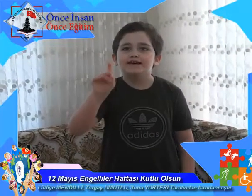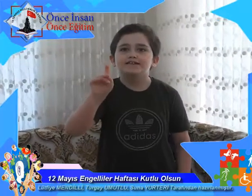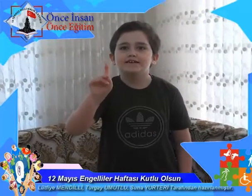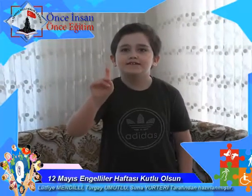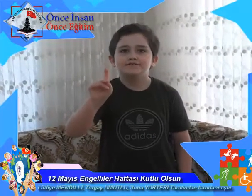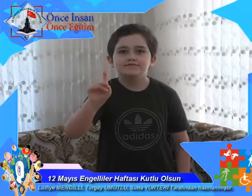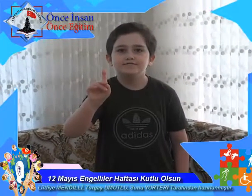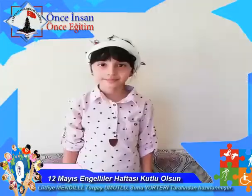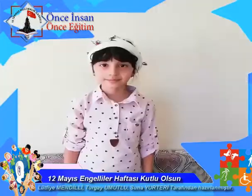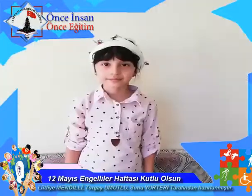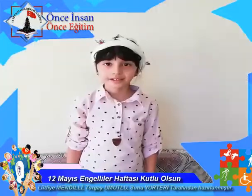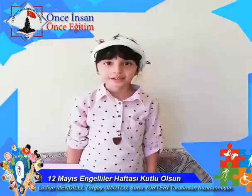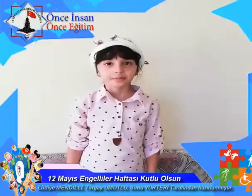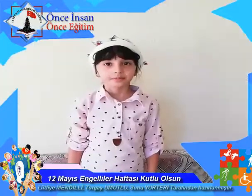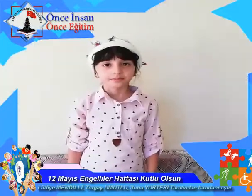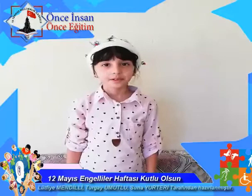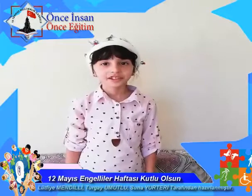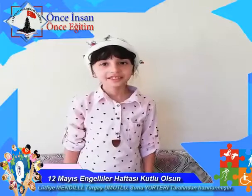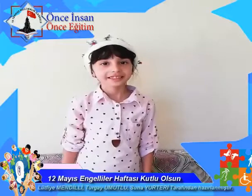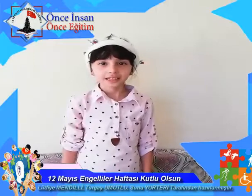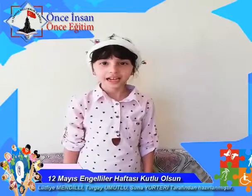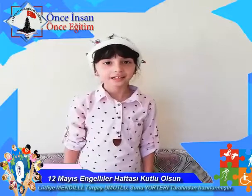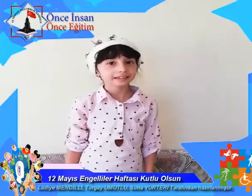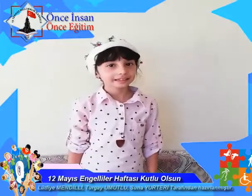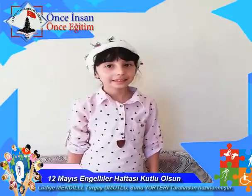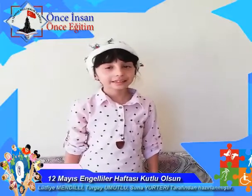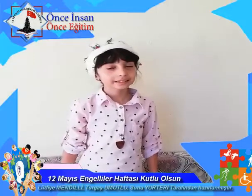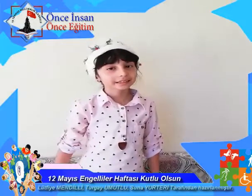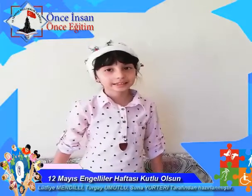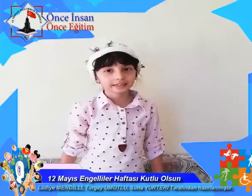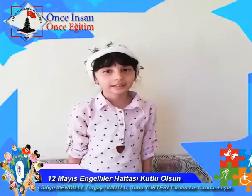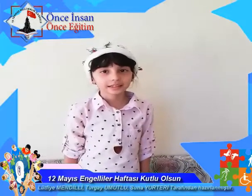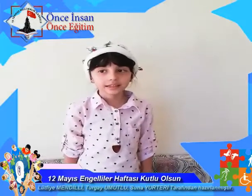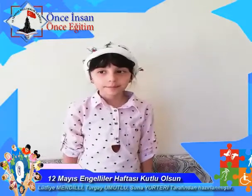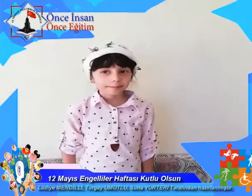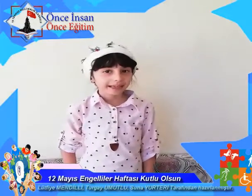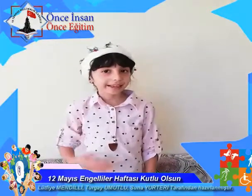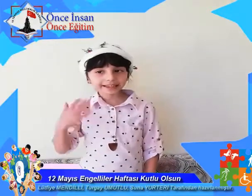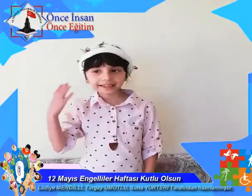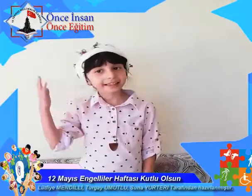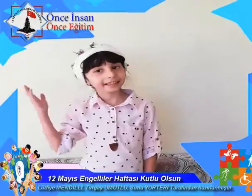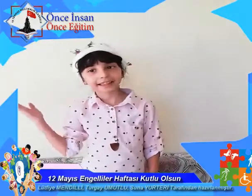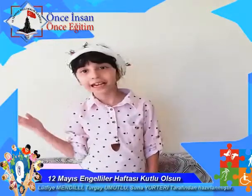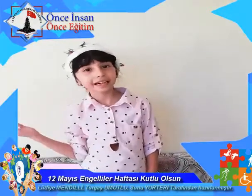adayıdır. Bugün sağlıklısınız. Peki yarın?